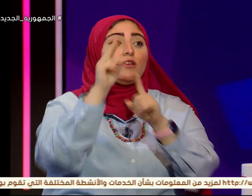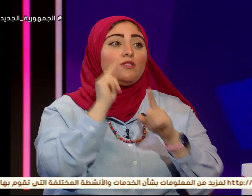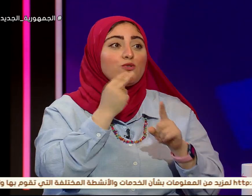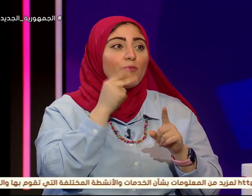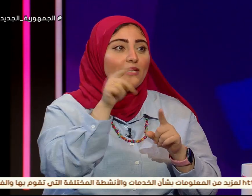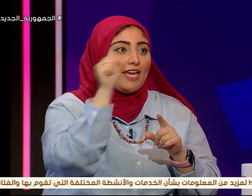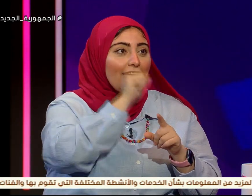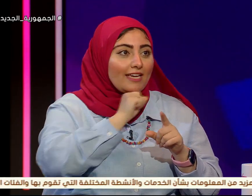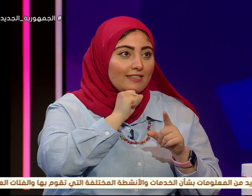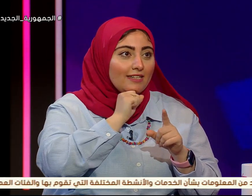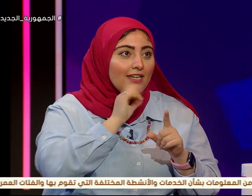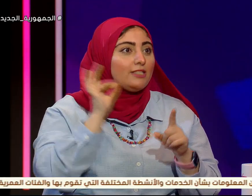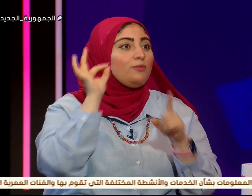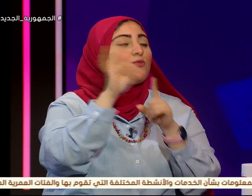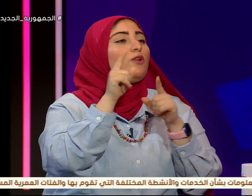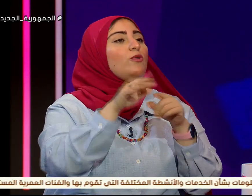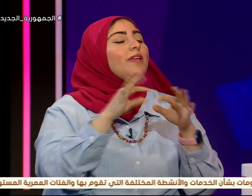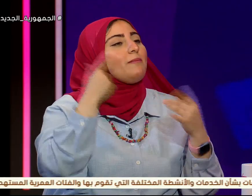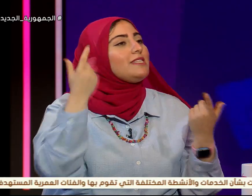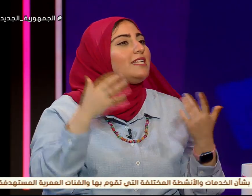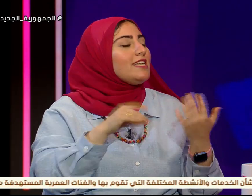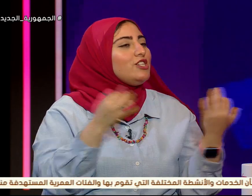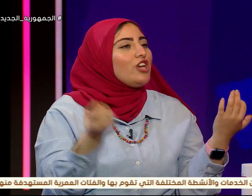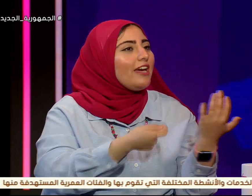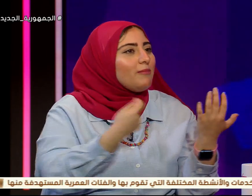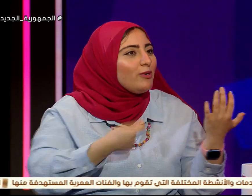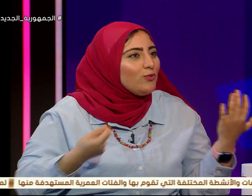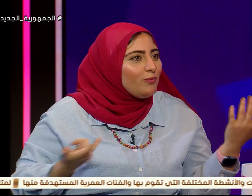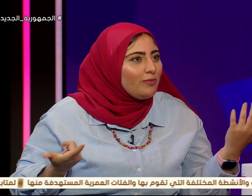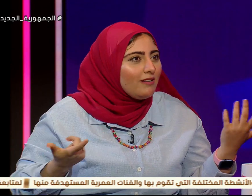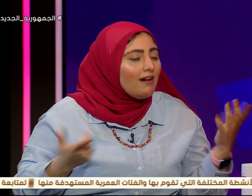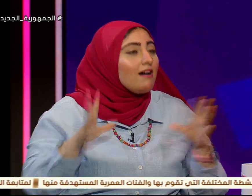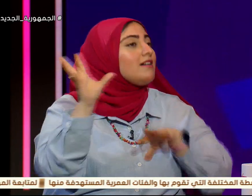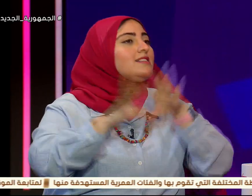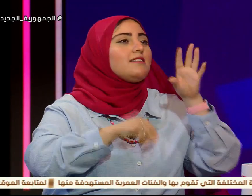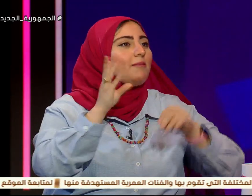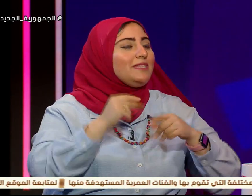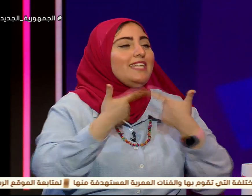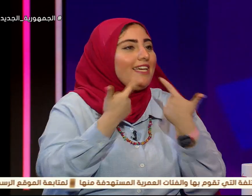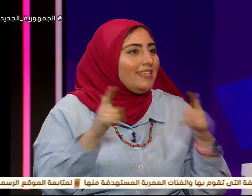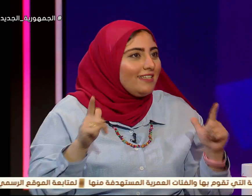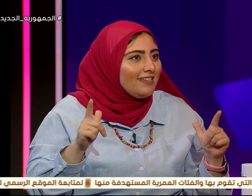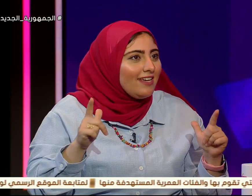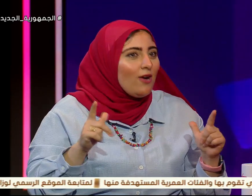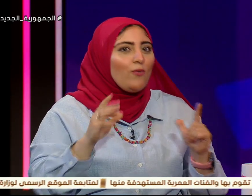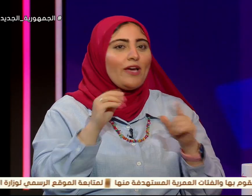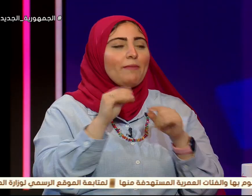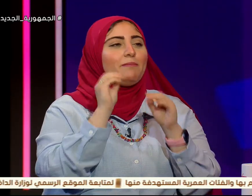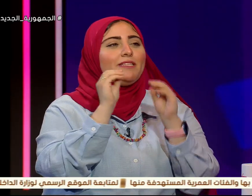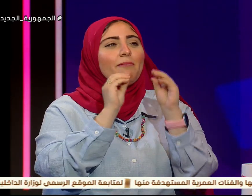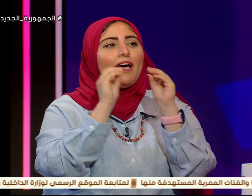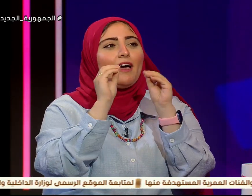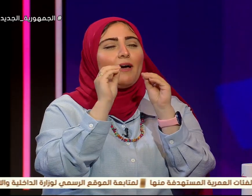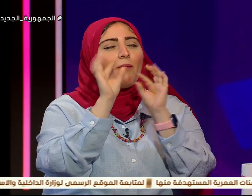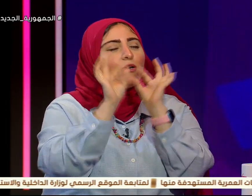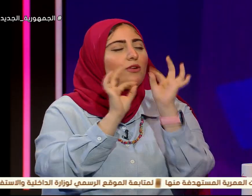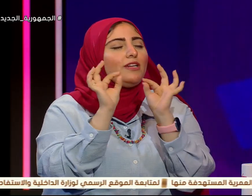للسم ان هي اغاني دي بتوصل لهم ان هي مثلا زي شاعر مك مكتوب قصه بتتحكي وكمان بتبقى بختار